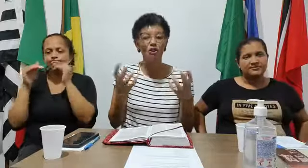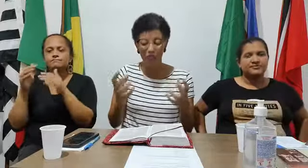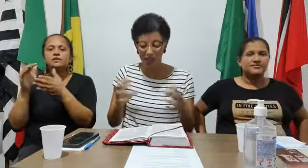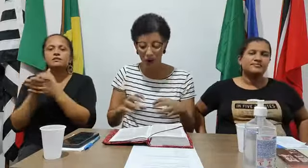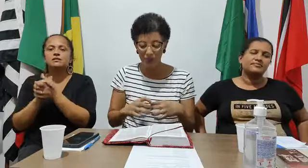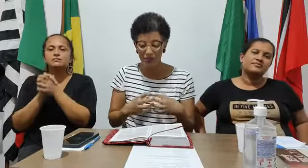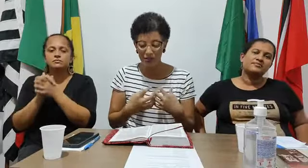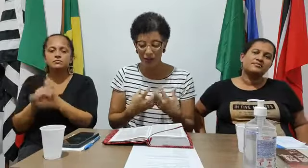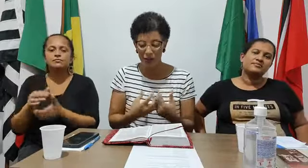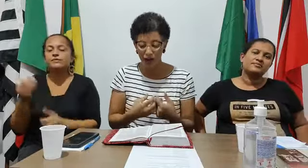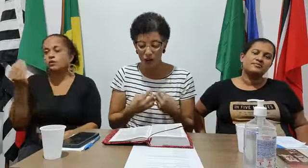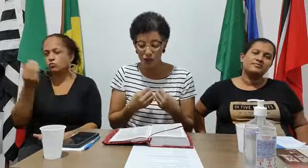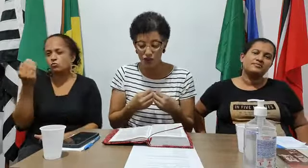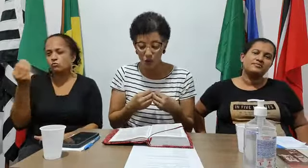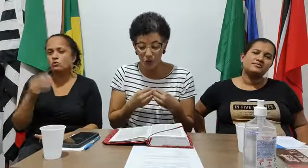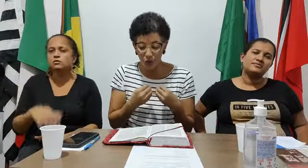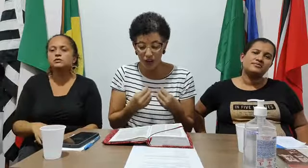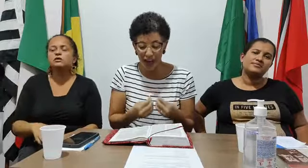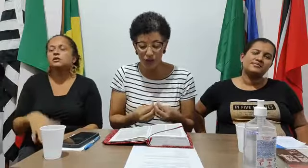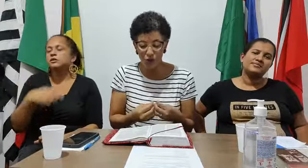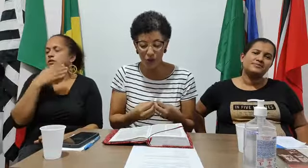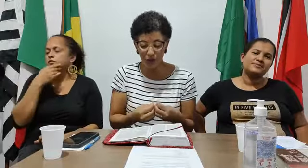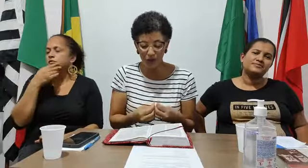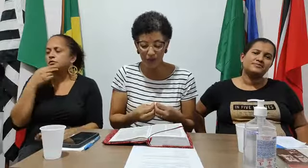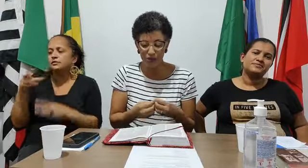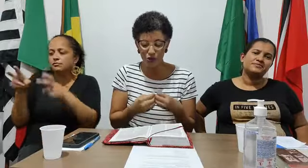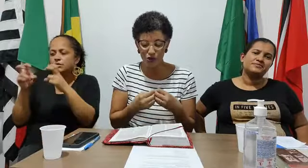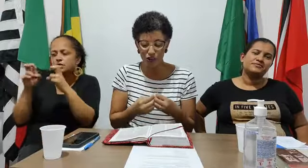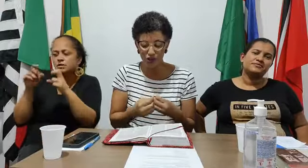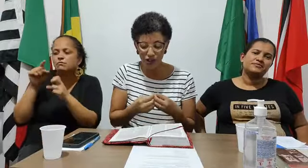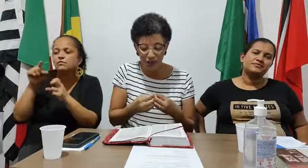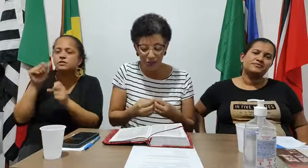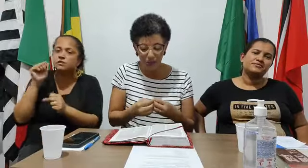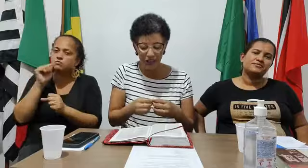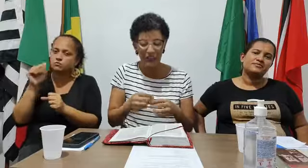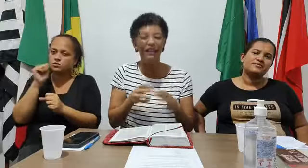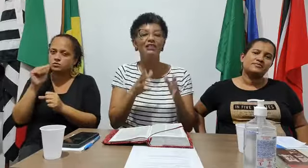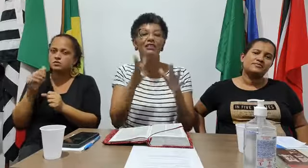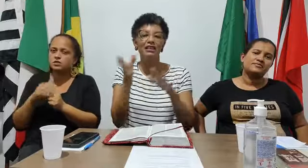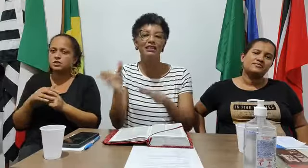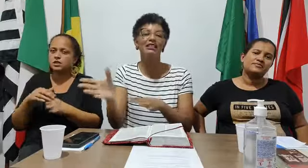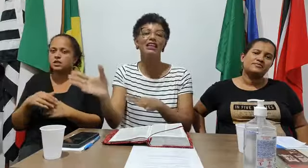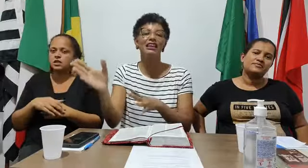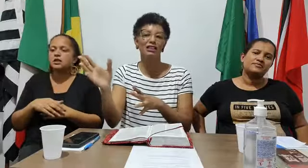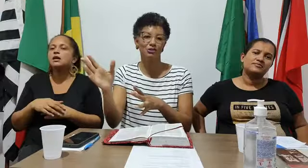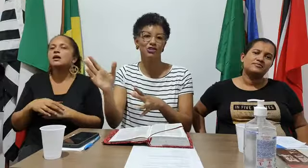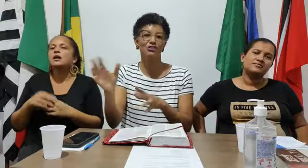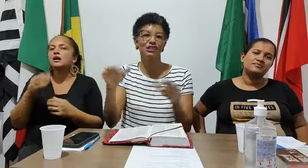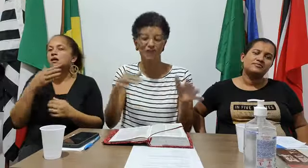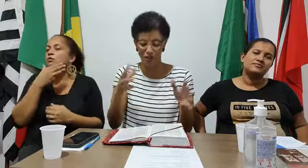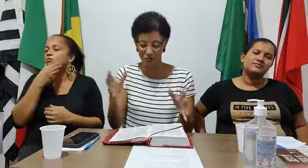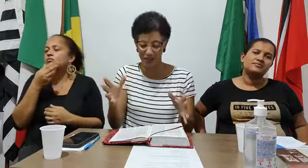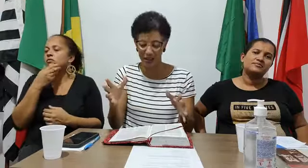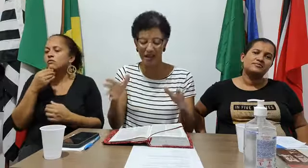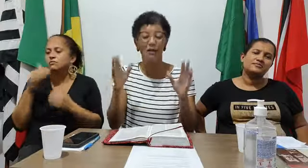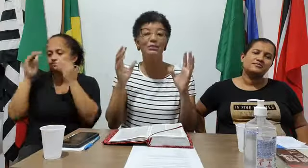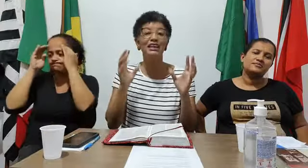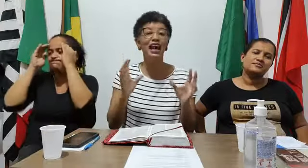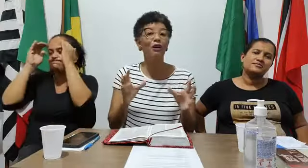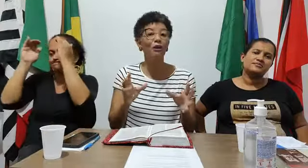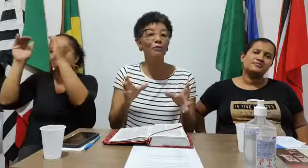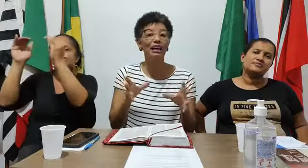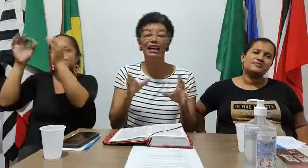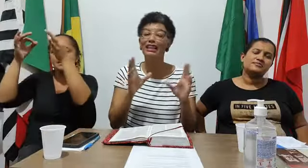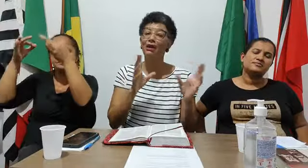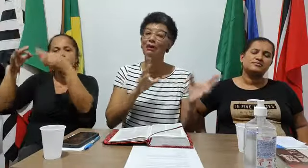esse homem, ao observar o seu honesto comportamento, cheio de temor, ele vai se render ao Senhor, ele vai submeter, porque